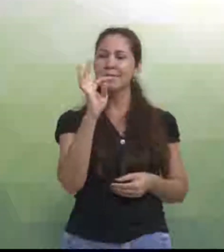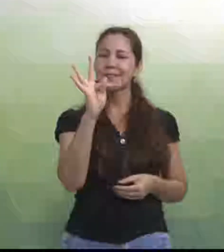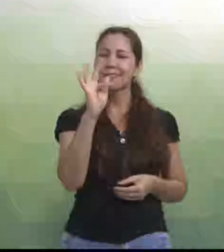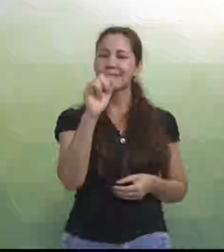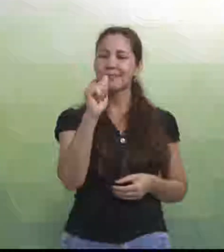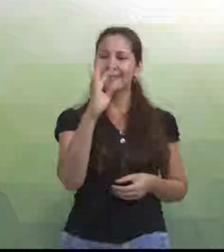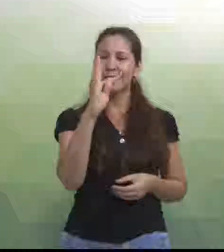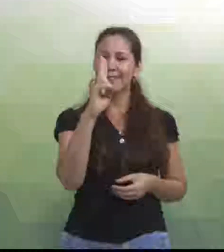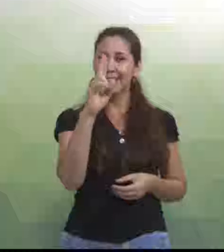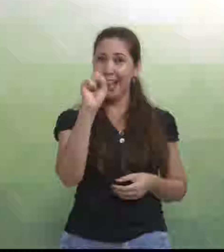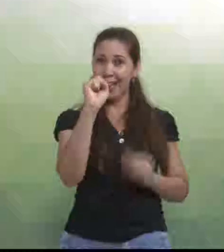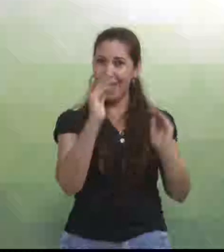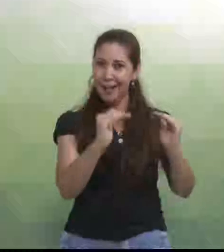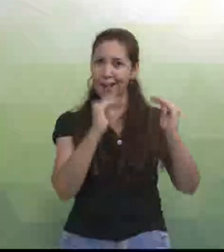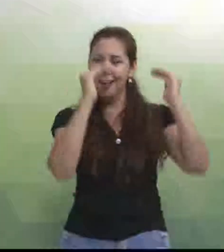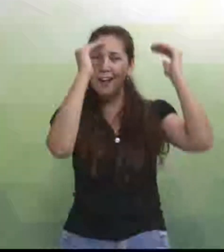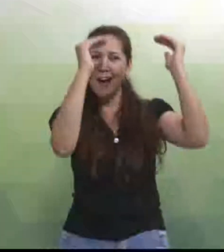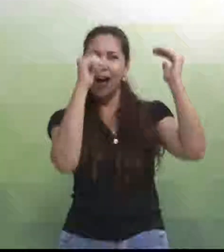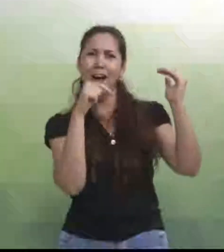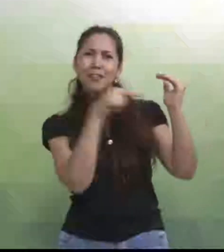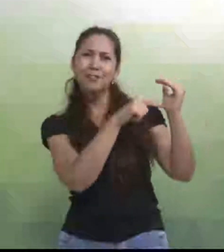Parece que a sociedade